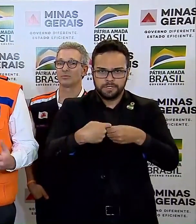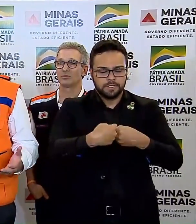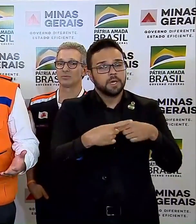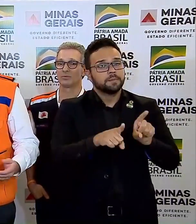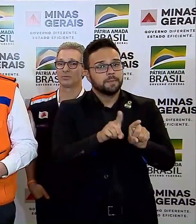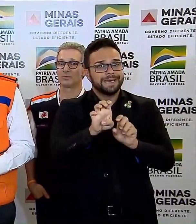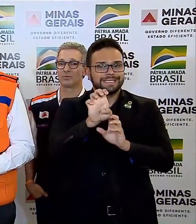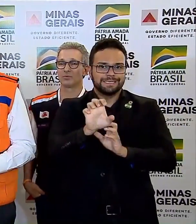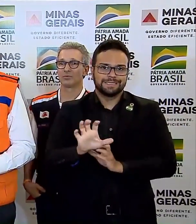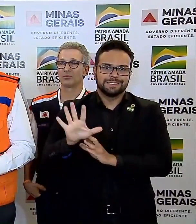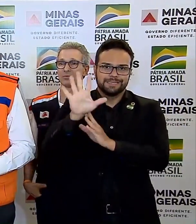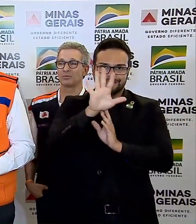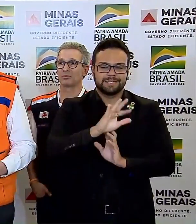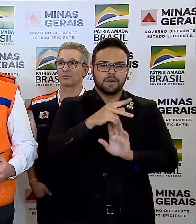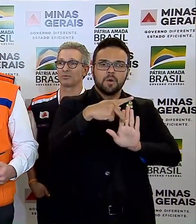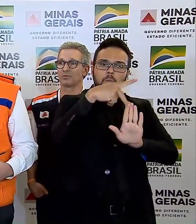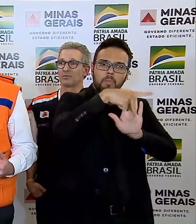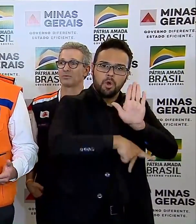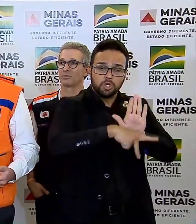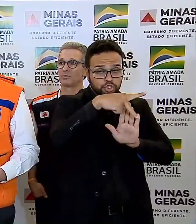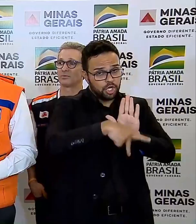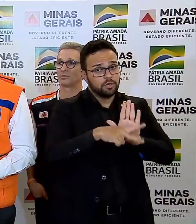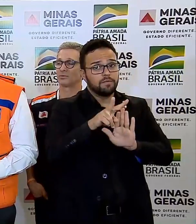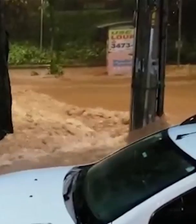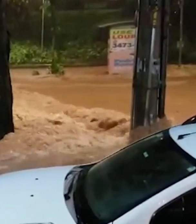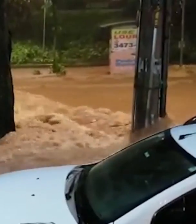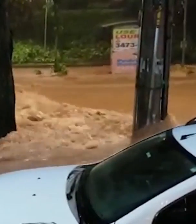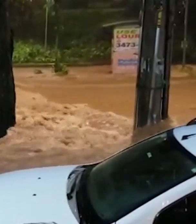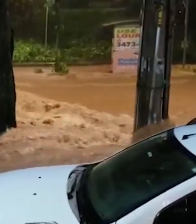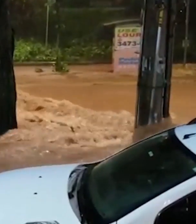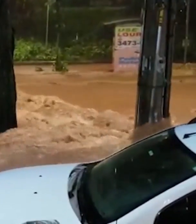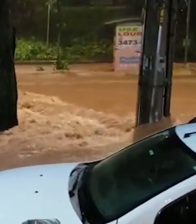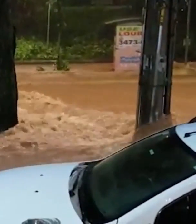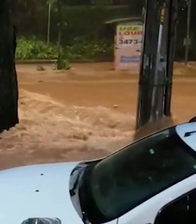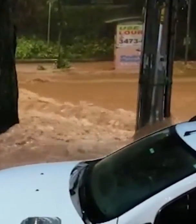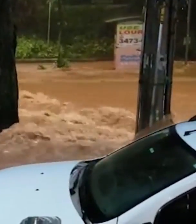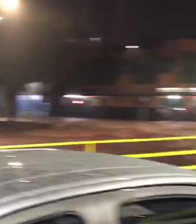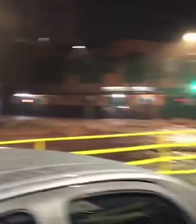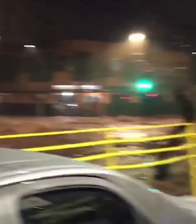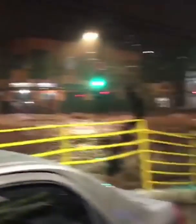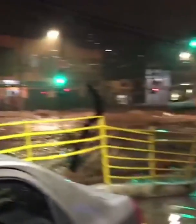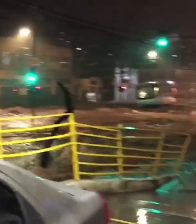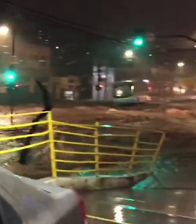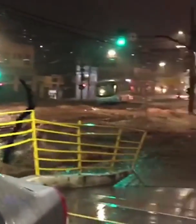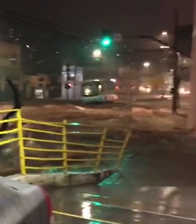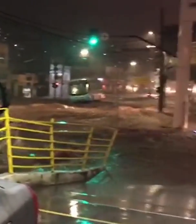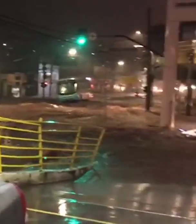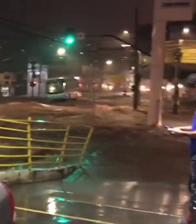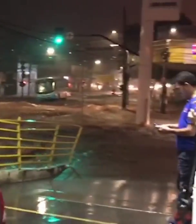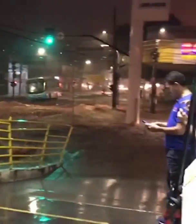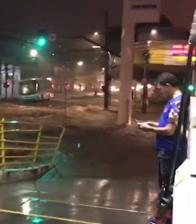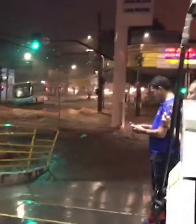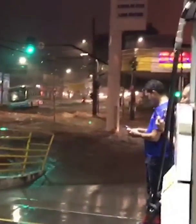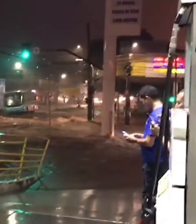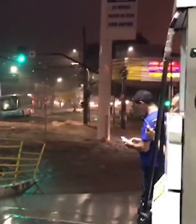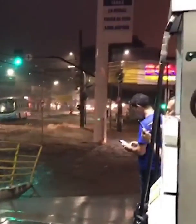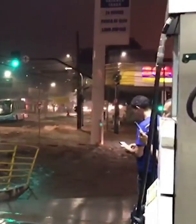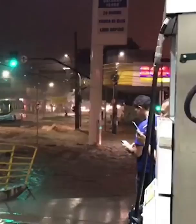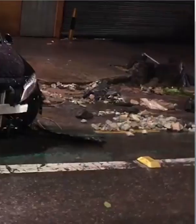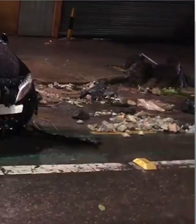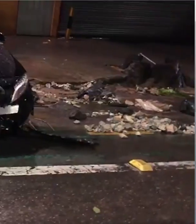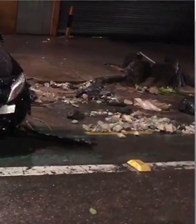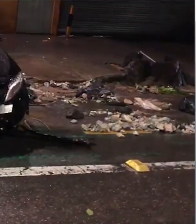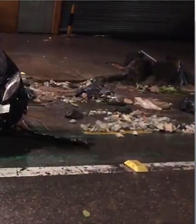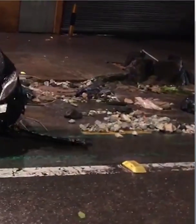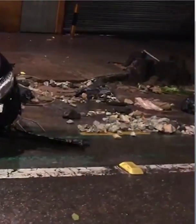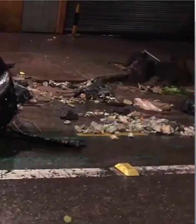estado assim que os projetos forem analisados e aprovados. Em outras frentes de trabalho, o Ministério da Infraestrutura